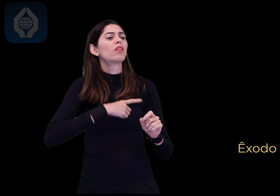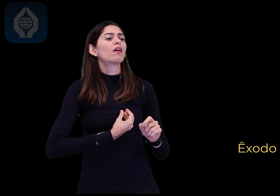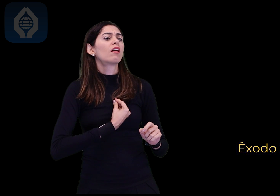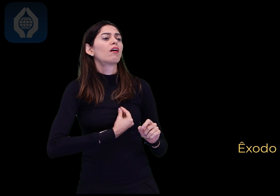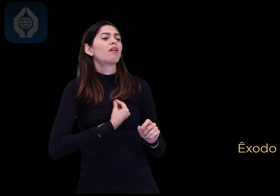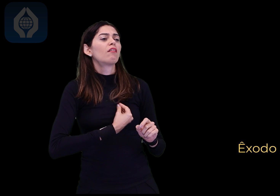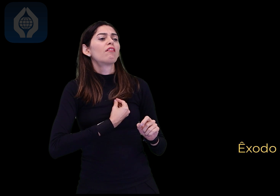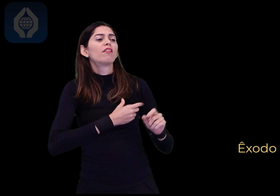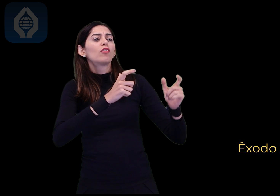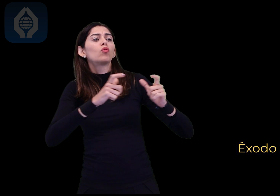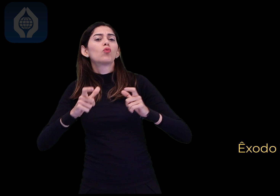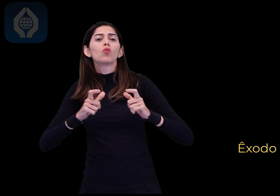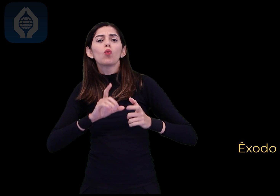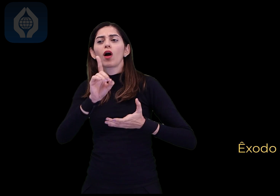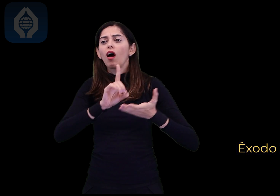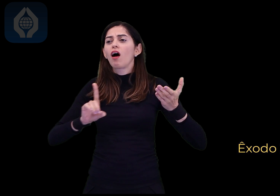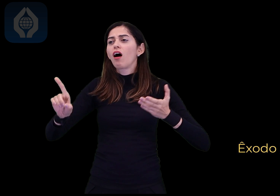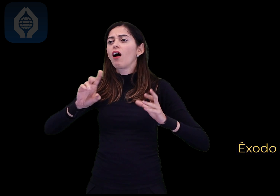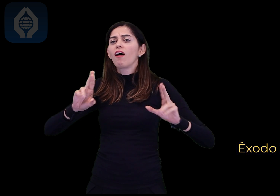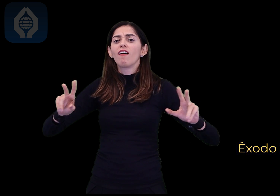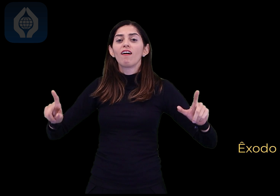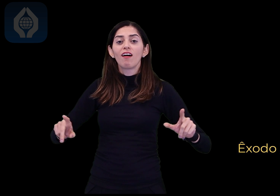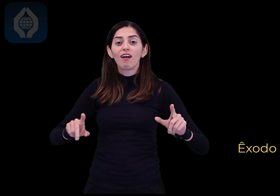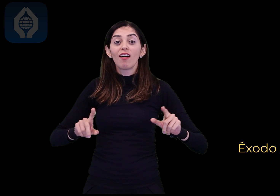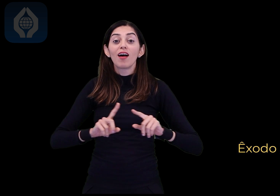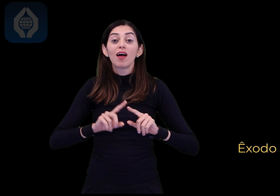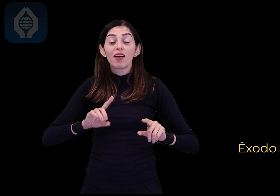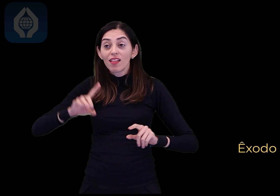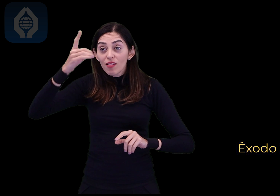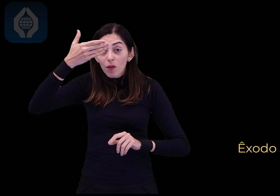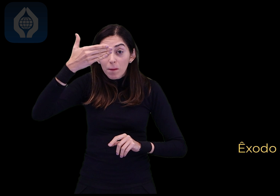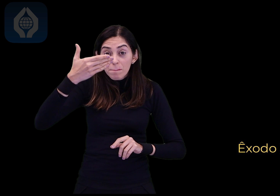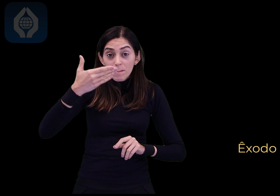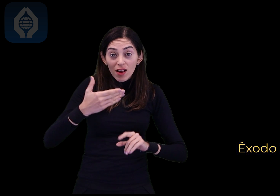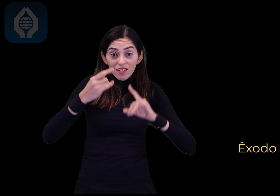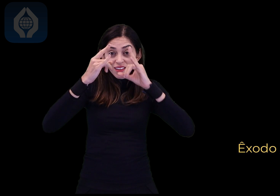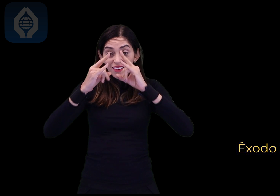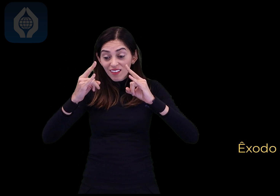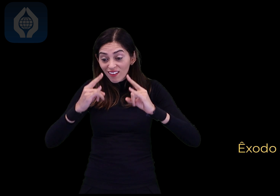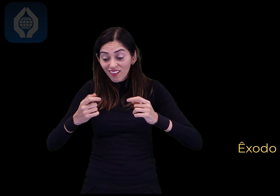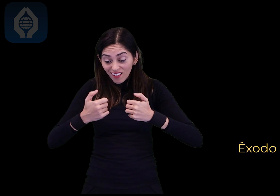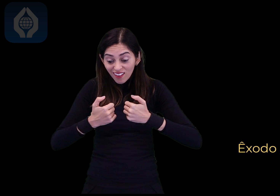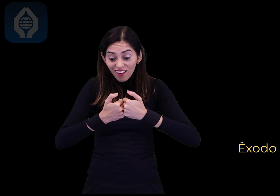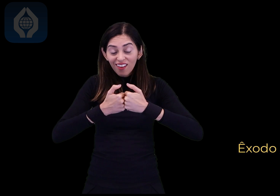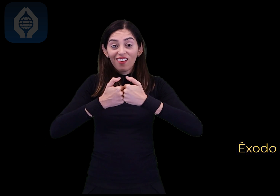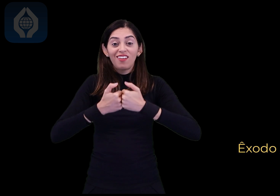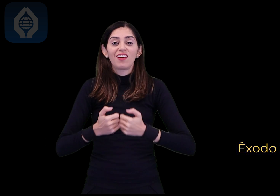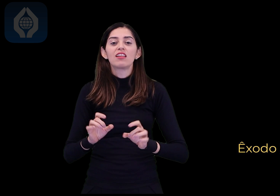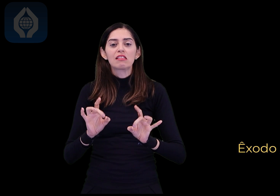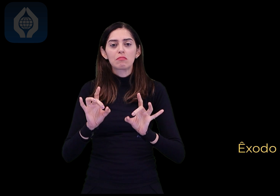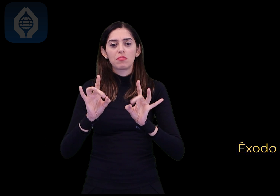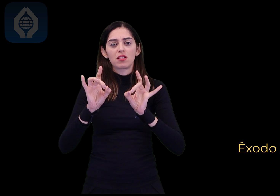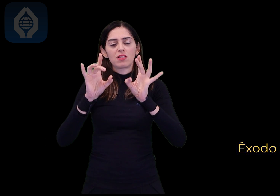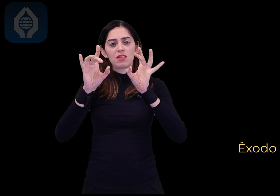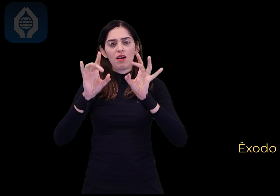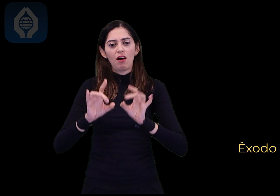no tabernáculo, continuou estando em todo lugar. Esse lugar especial foi construído para que o homem pudesse